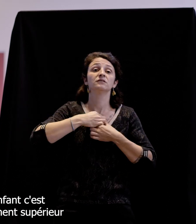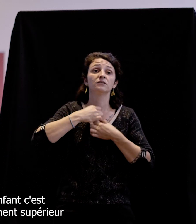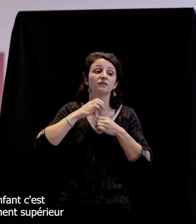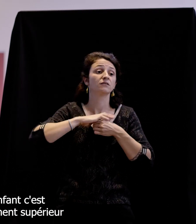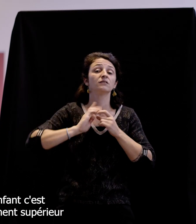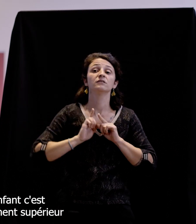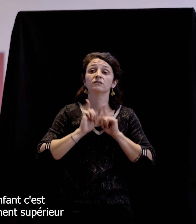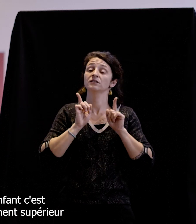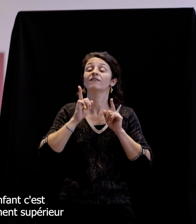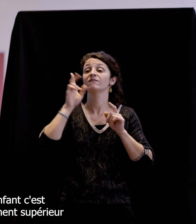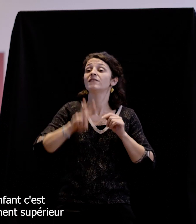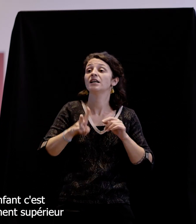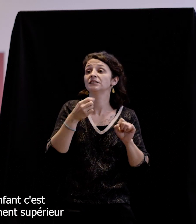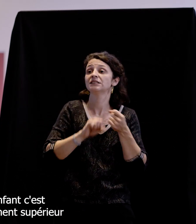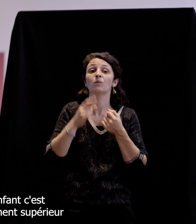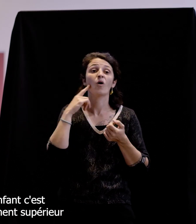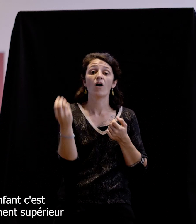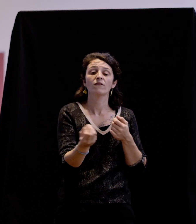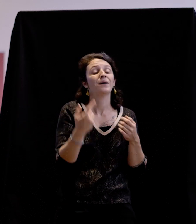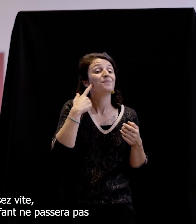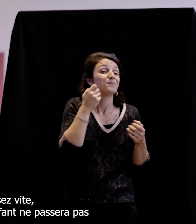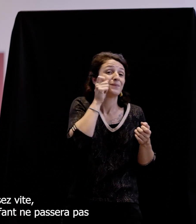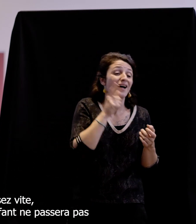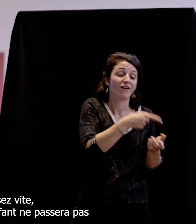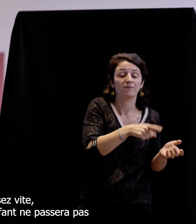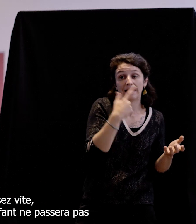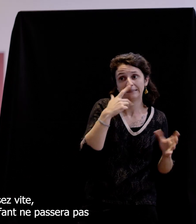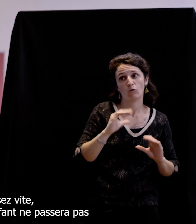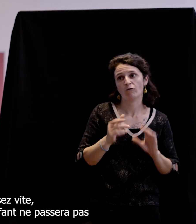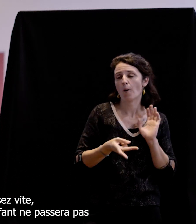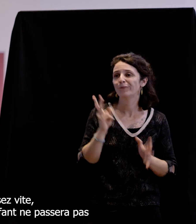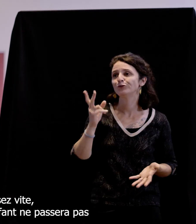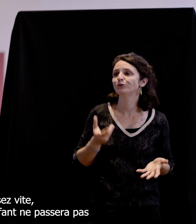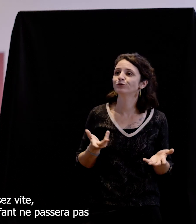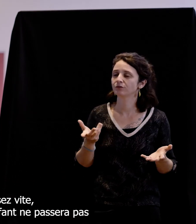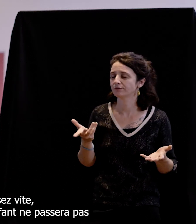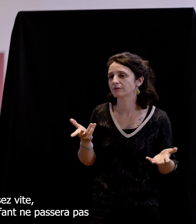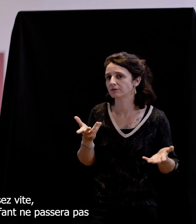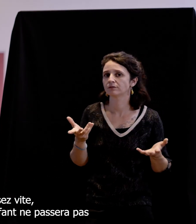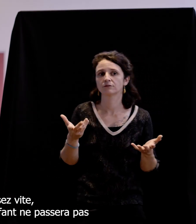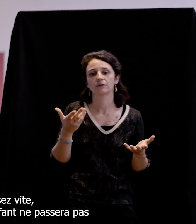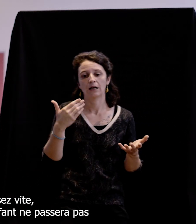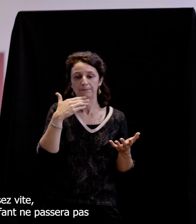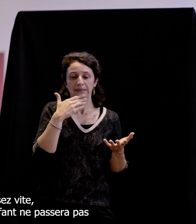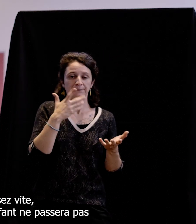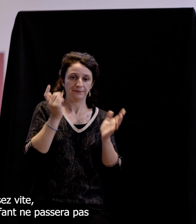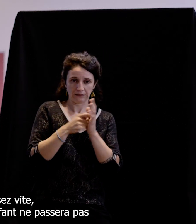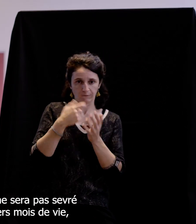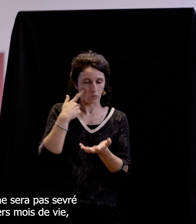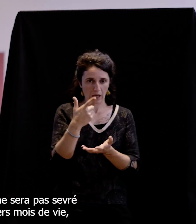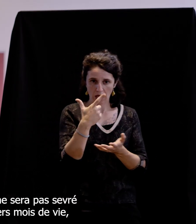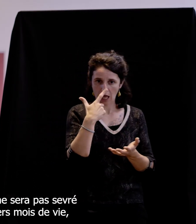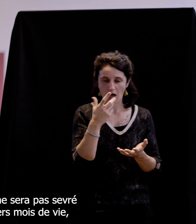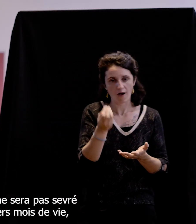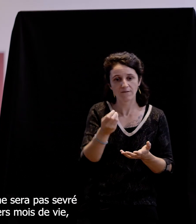pour l'enfant, c'est un confort nettement supérieur. Et donc, assez vite, dès qu'on voit que l'enfant passera pas à